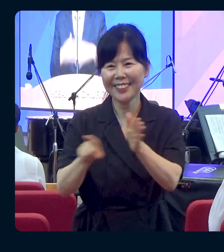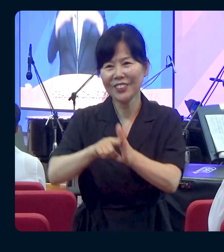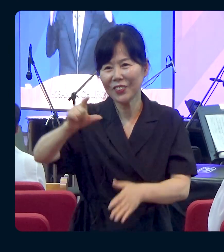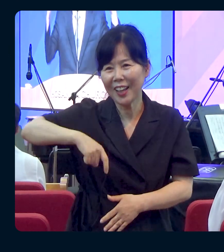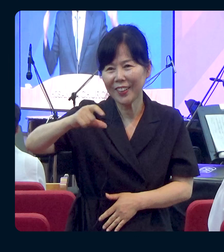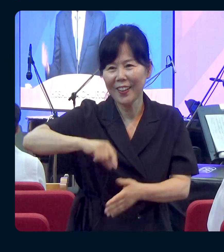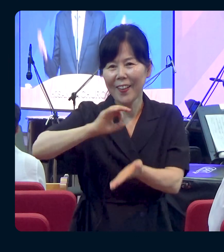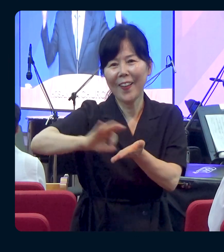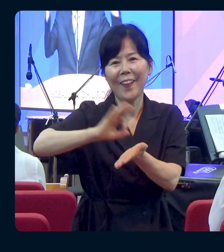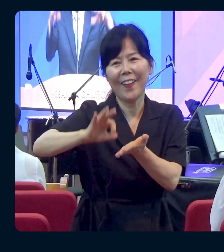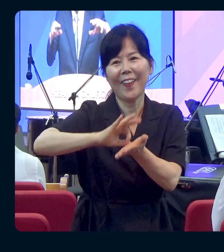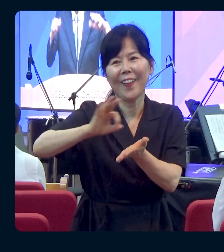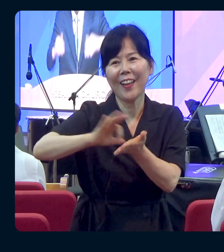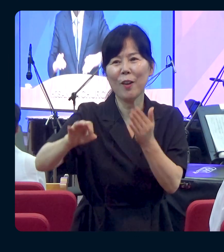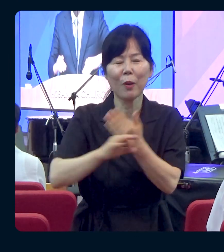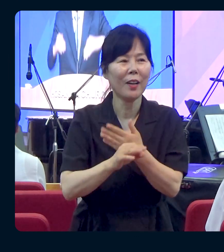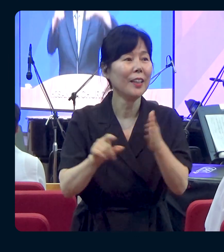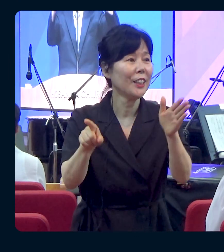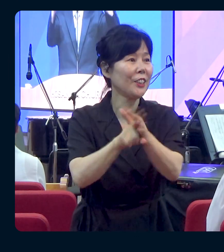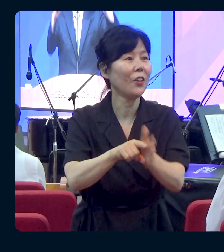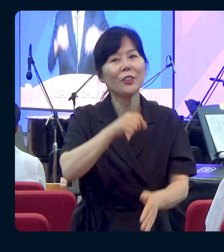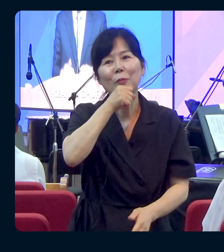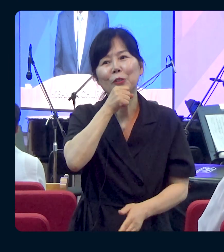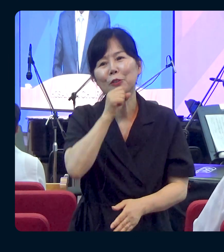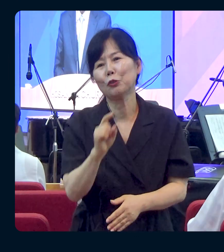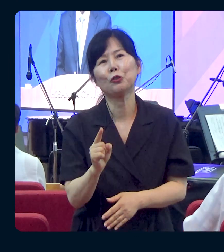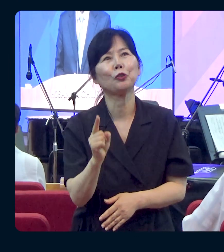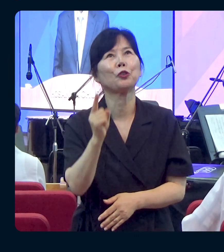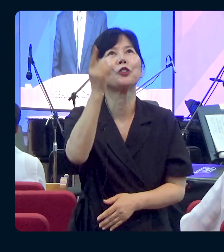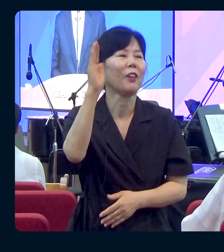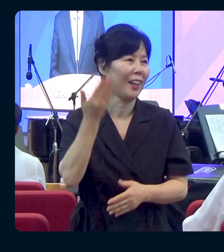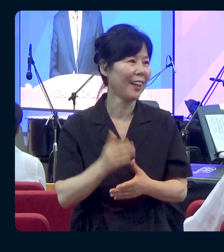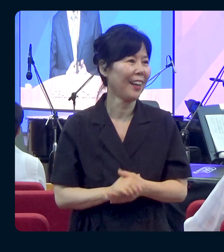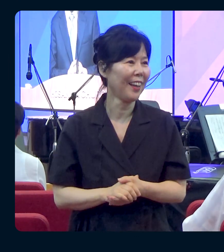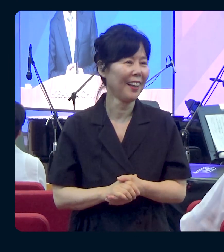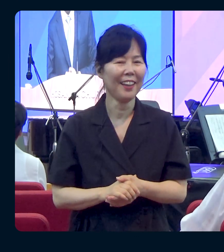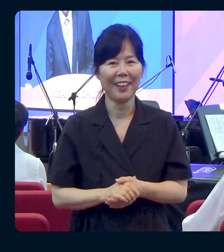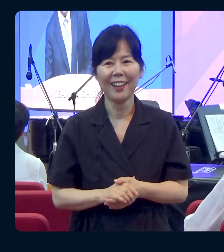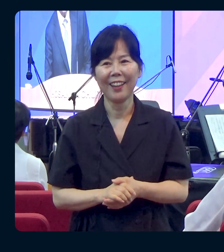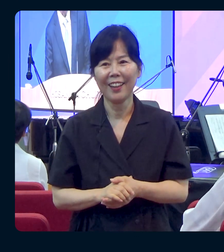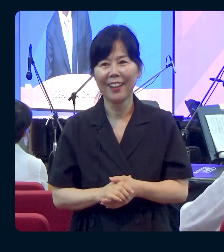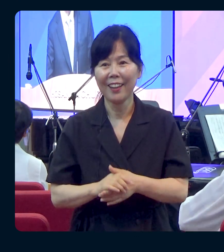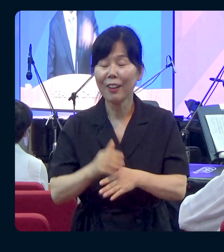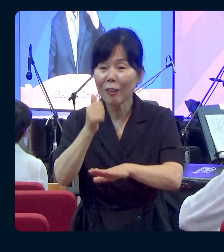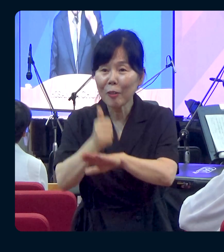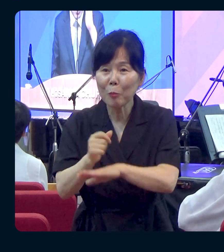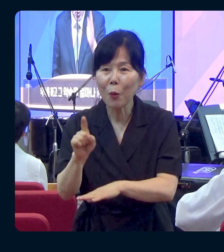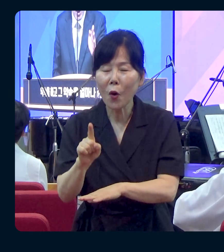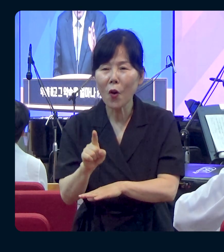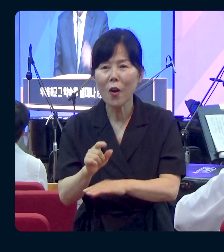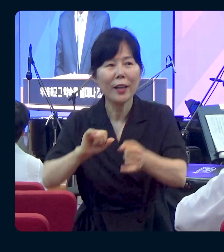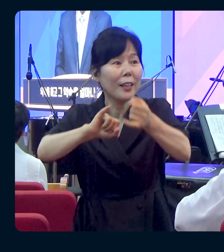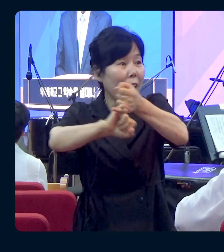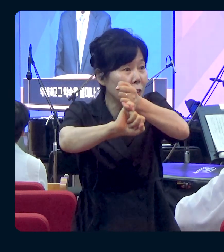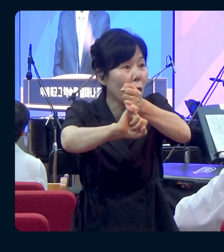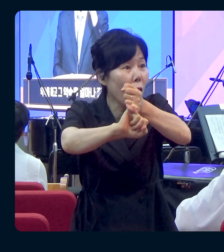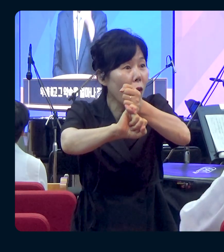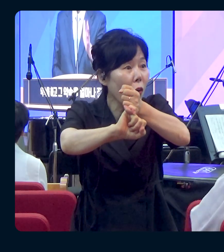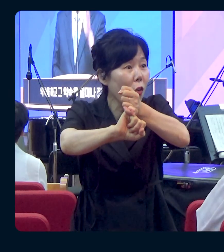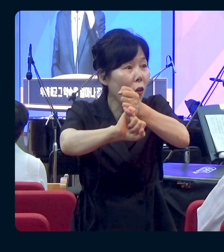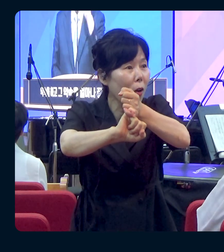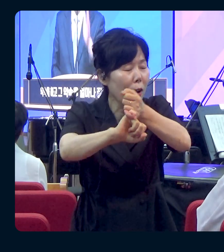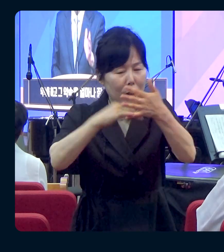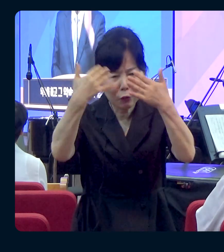쓰면 또 안 돼. 많이 써야 돼요. 많이 활발하게 쓰고 잘 갚았으면 이게 또 올라갑니다. 결국 뭐예요?